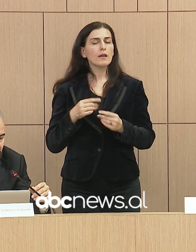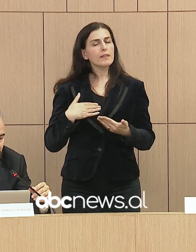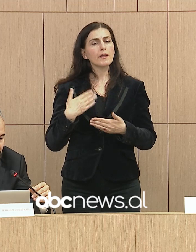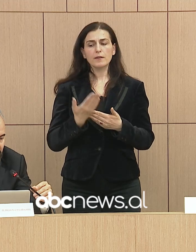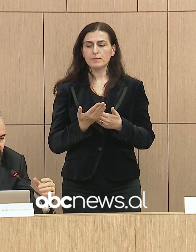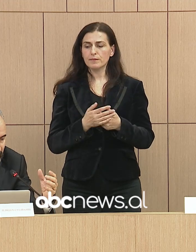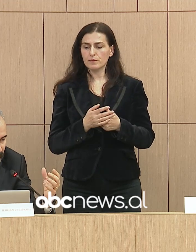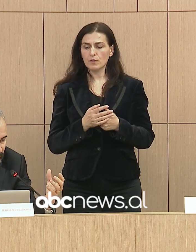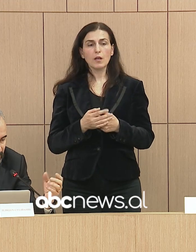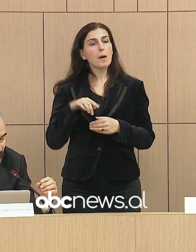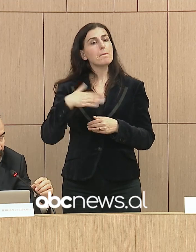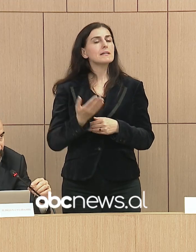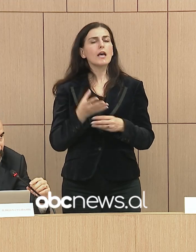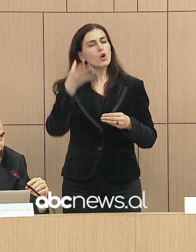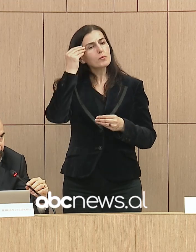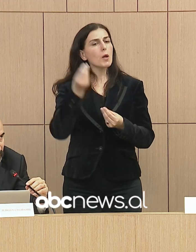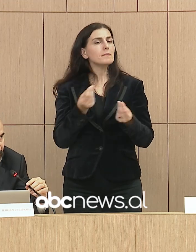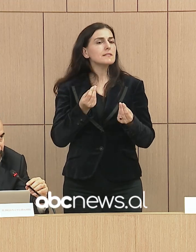kuptojmë përse